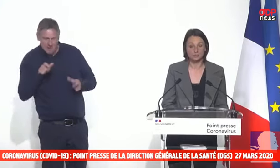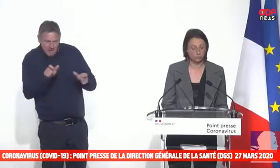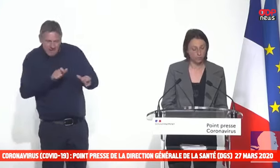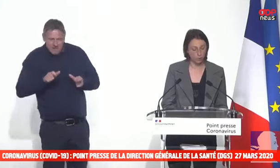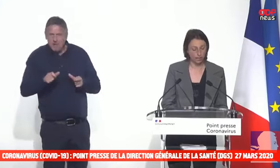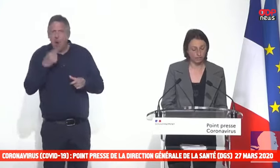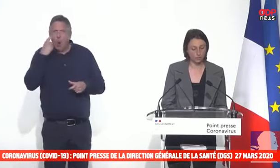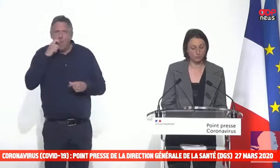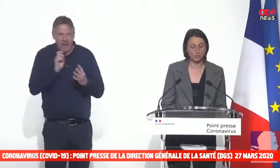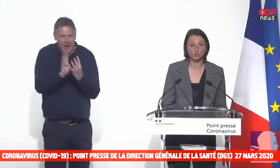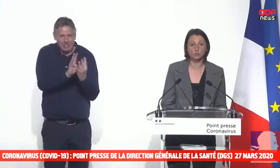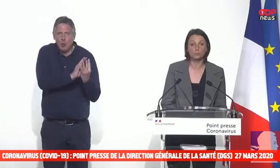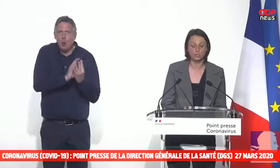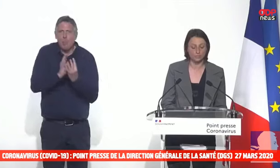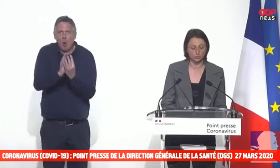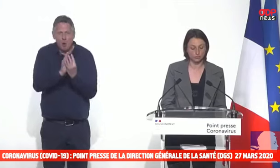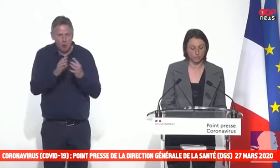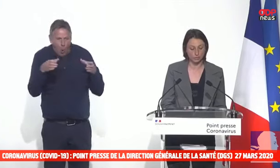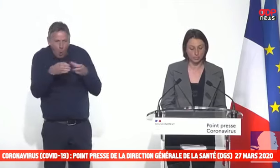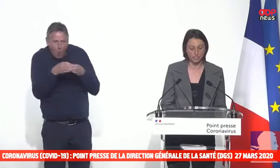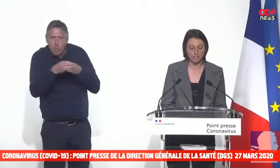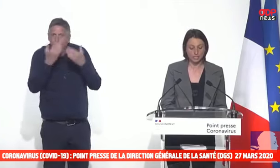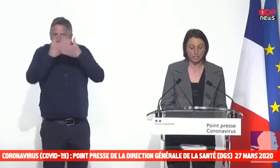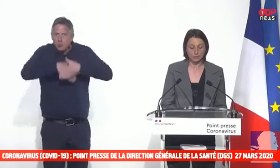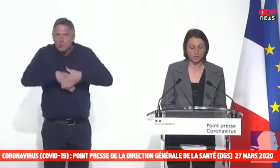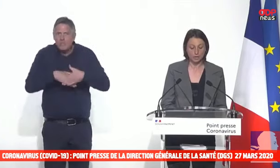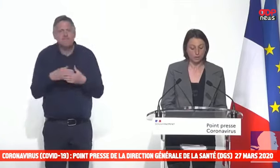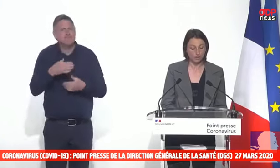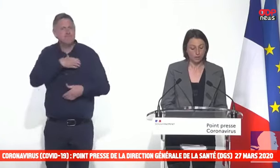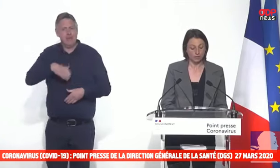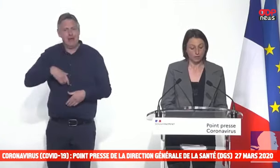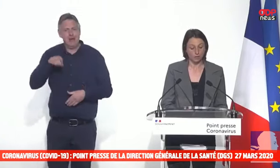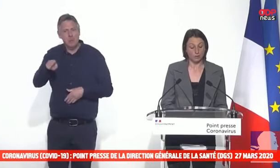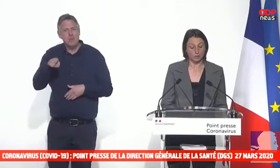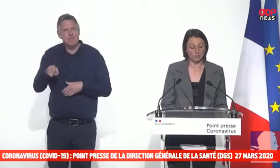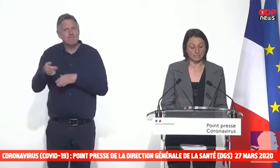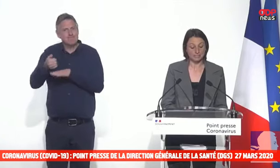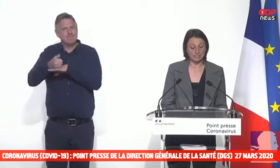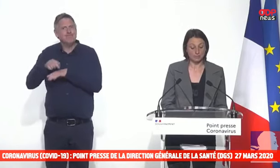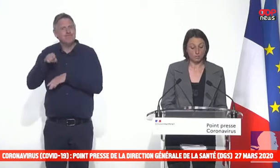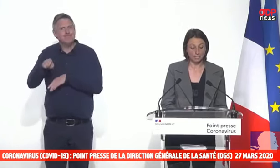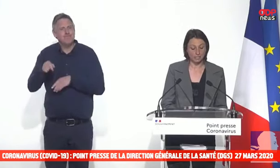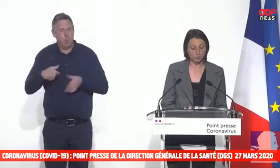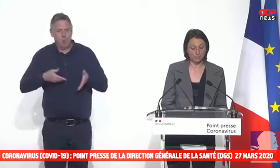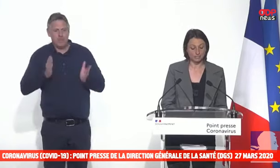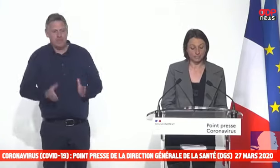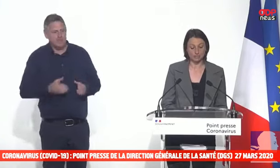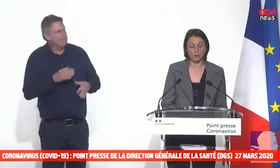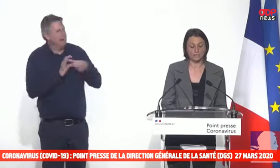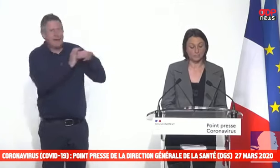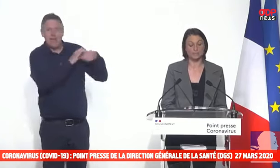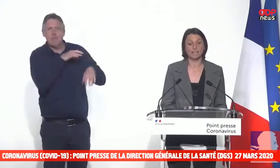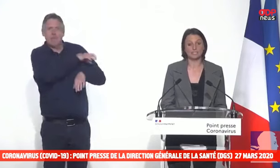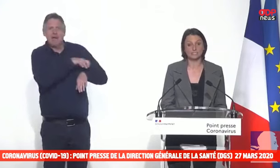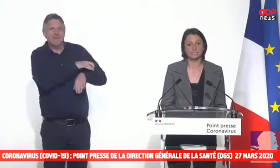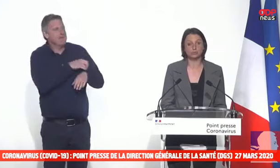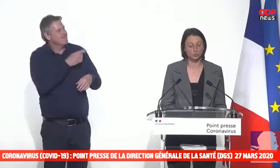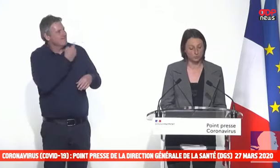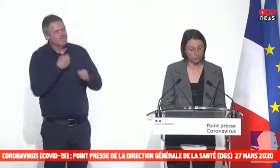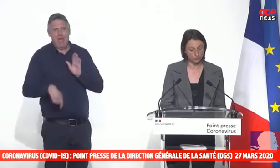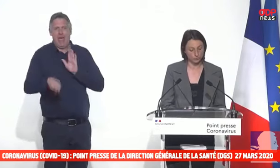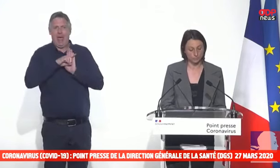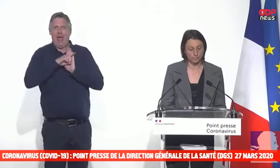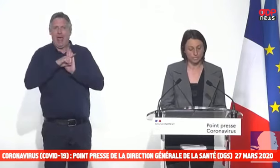de rassemblement par exemple, des regroupements qui se font la nuit, il peut alors décider en lien avec le préfet de la prise d'un arrêté dit